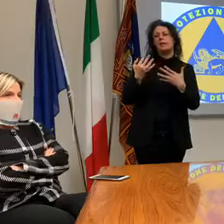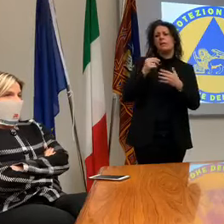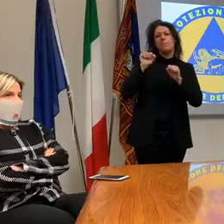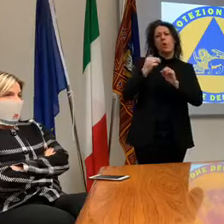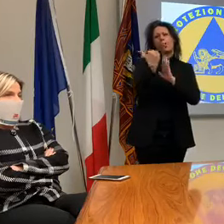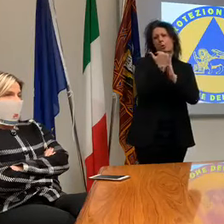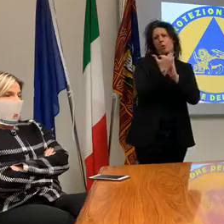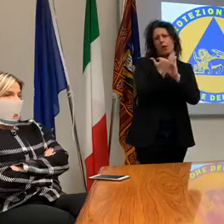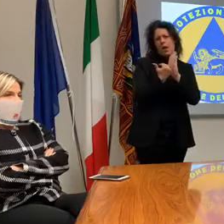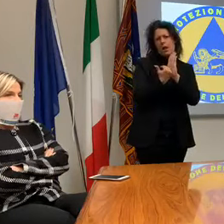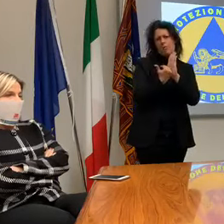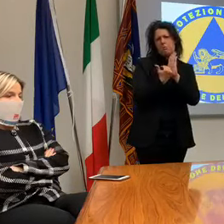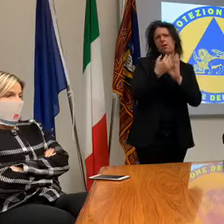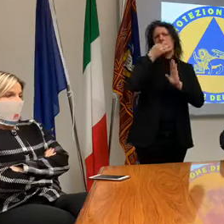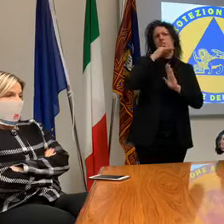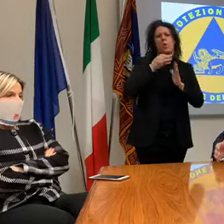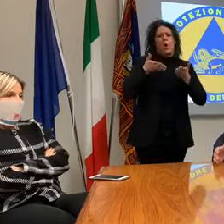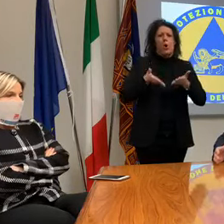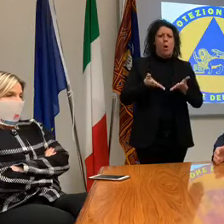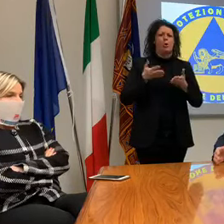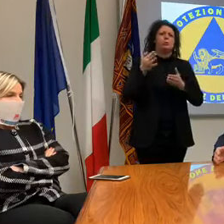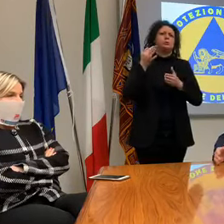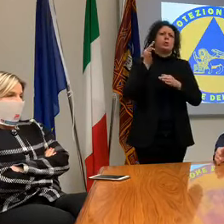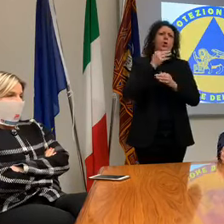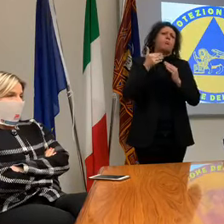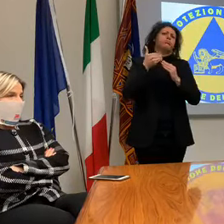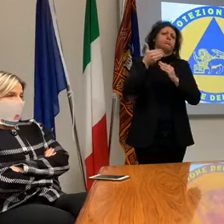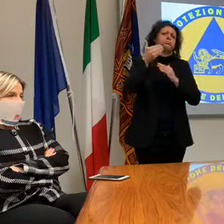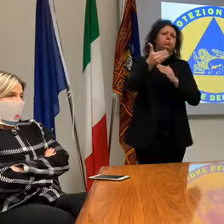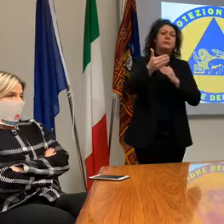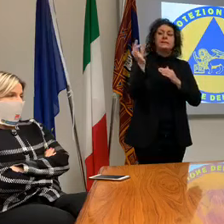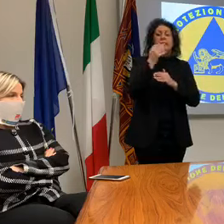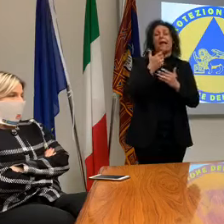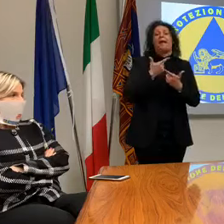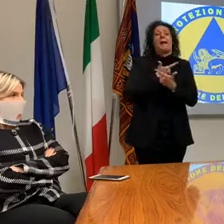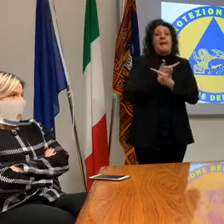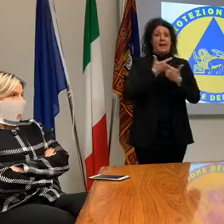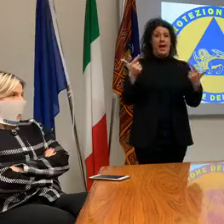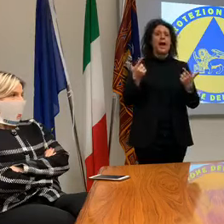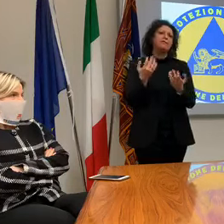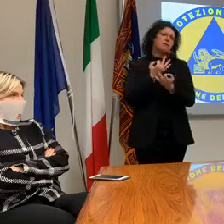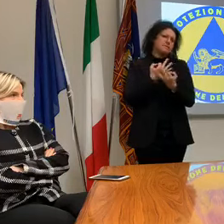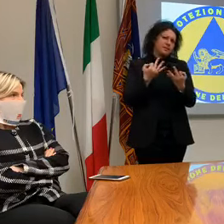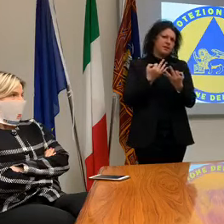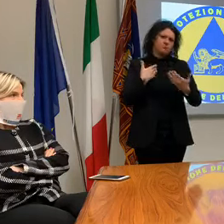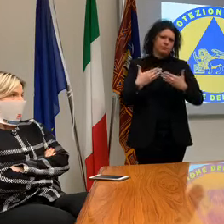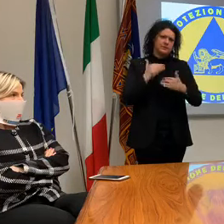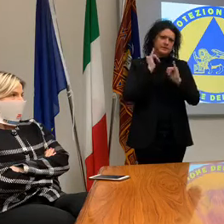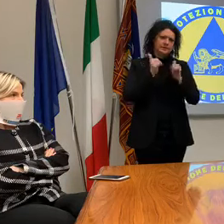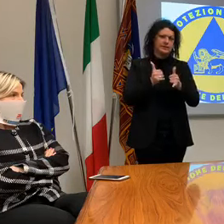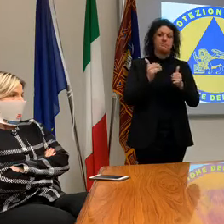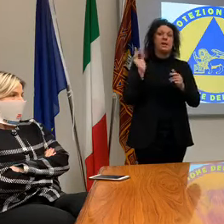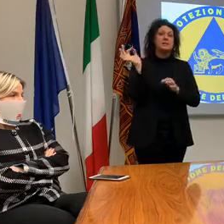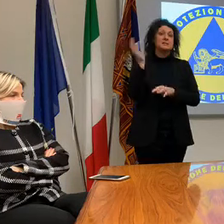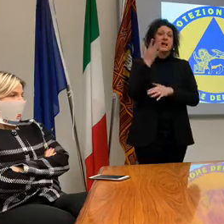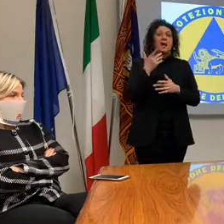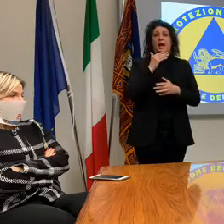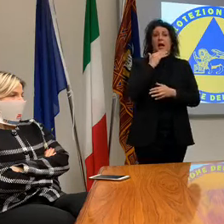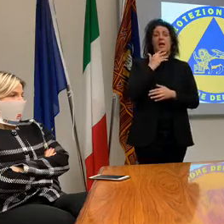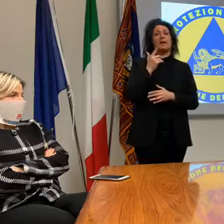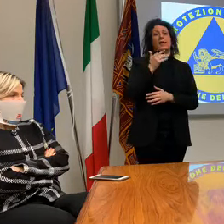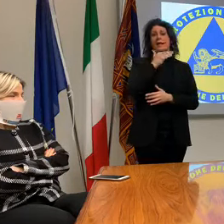oggi, se il caso è grave va nella lista dei gravi, se no aspetterà che arrivi la sua